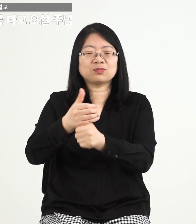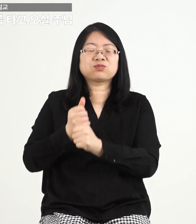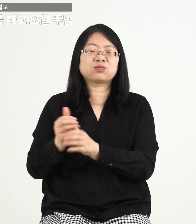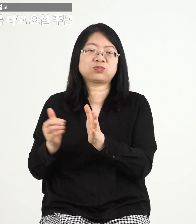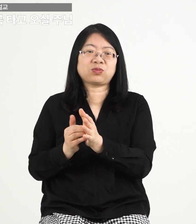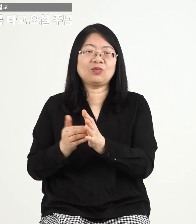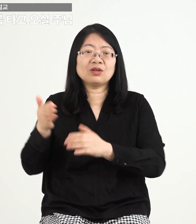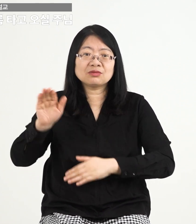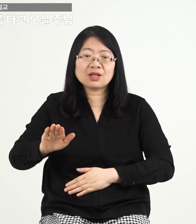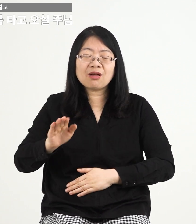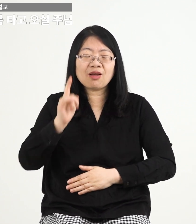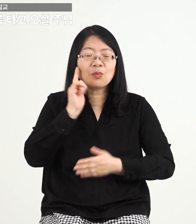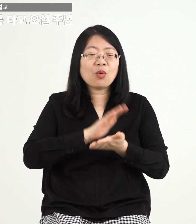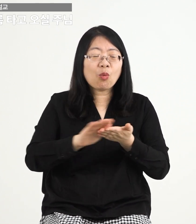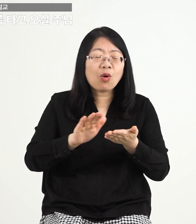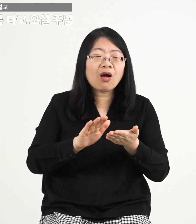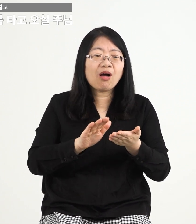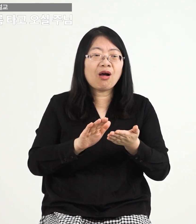사랑과